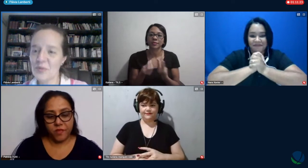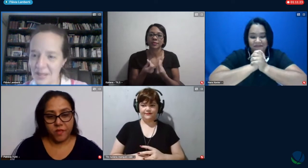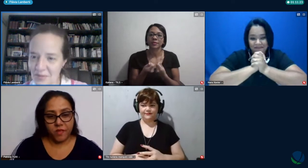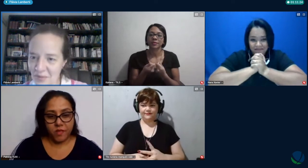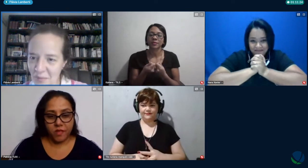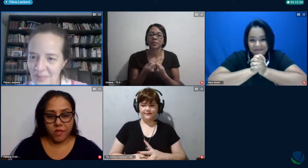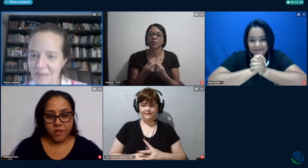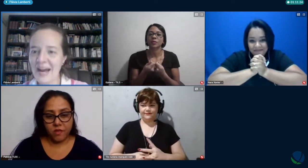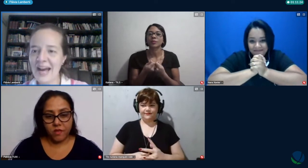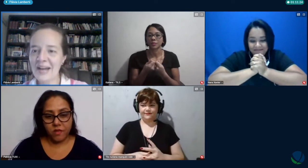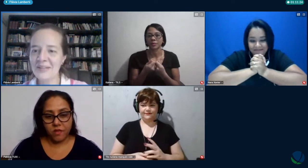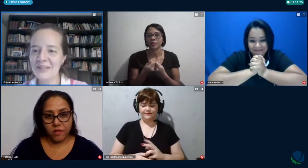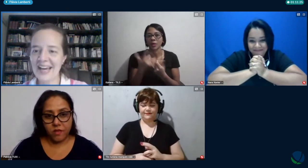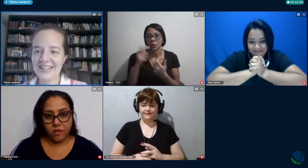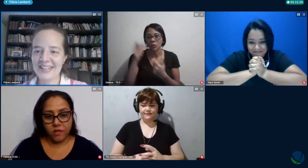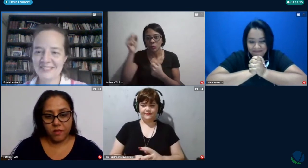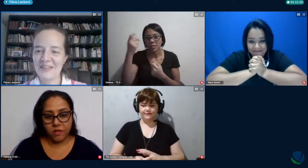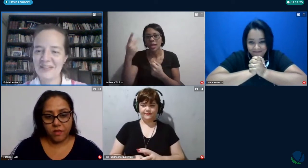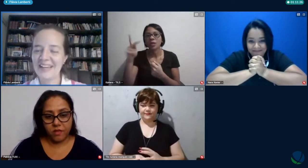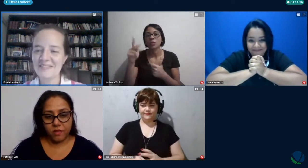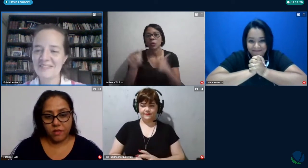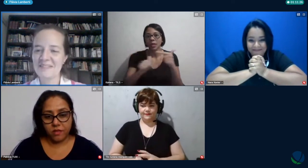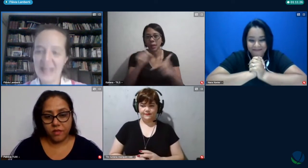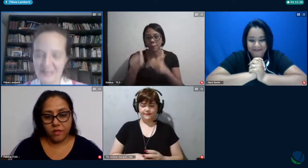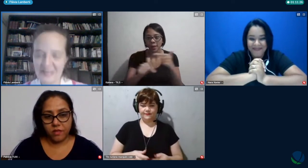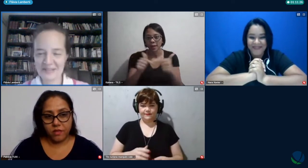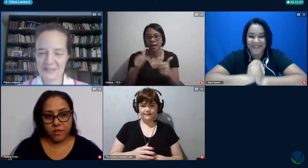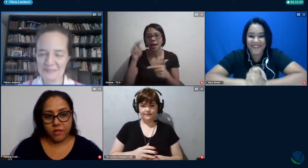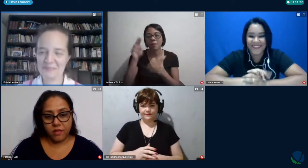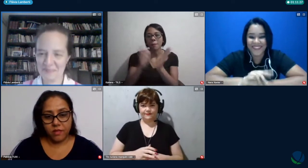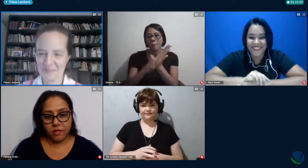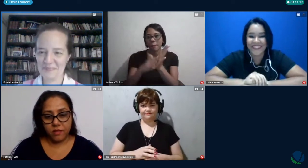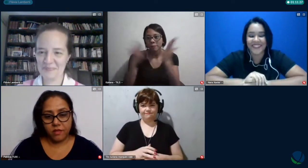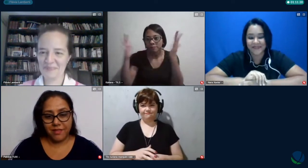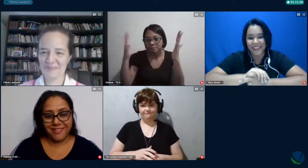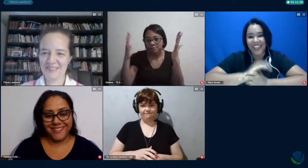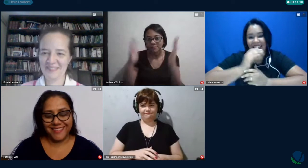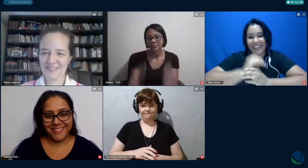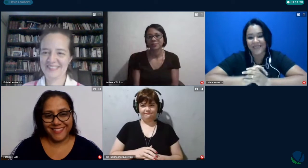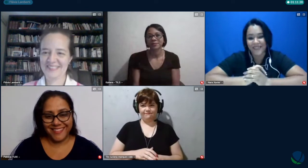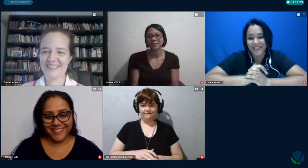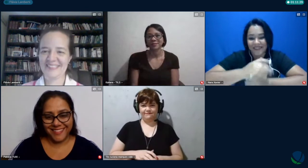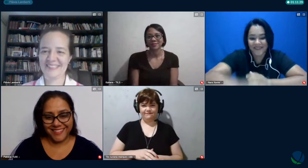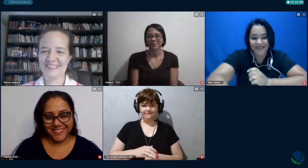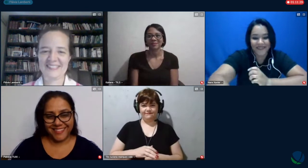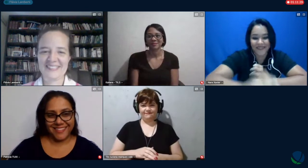Muito sucesso, né, com o trabalho, Nara, né? Parabéns.